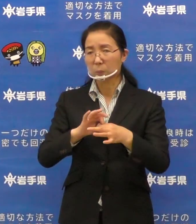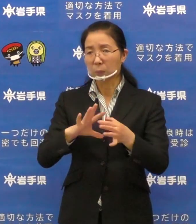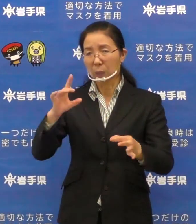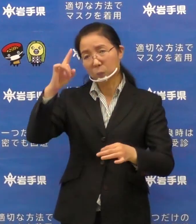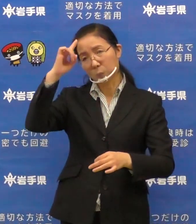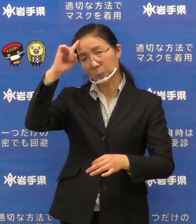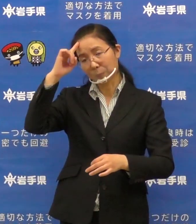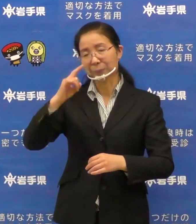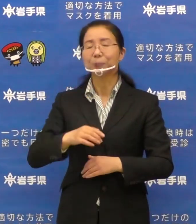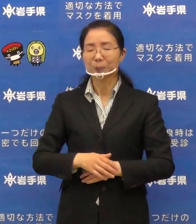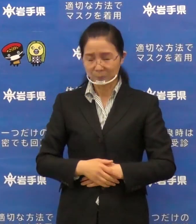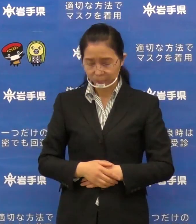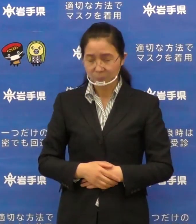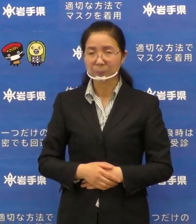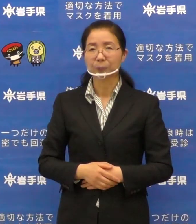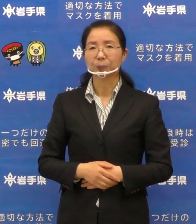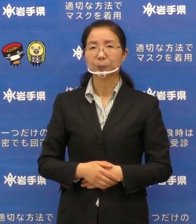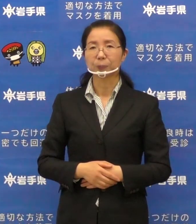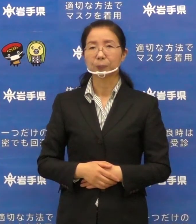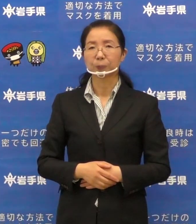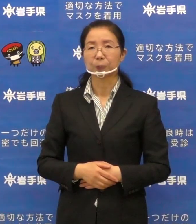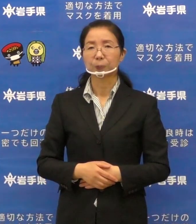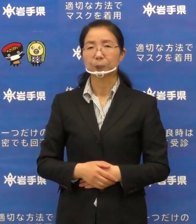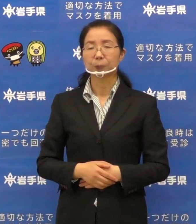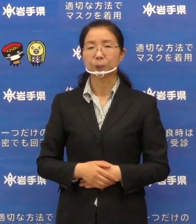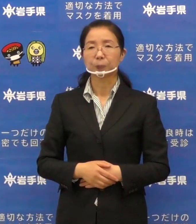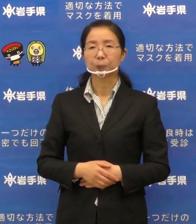わかりました、ありがとうございます。